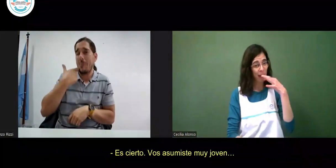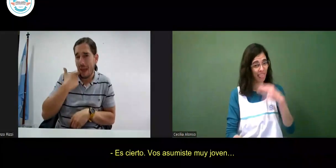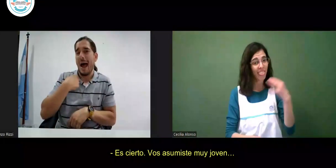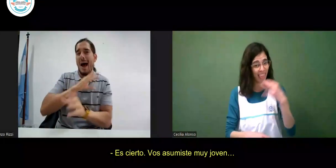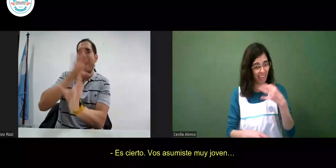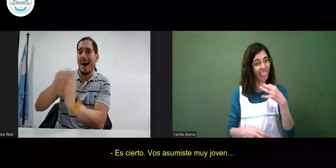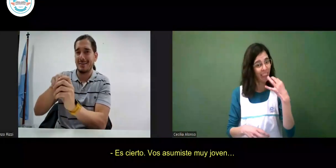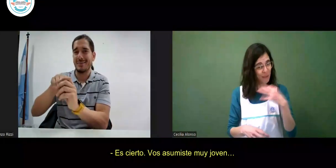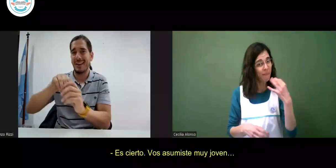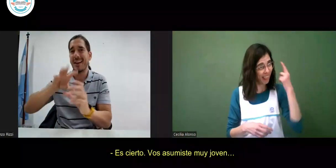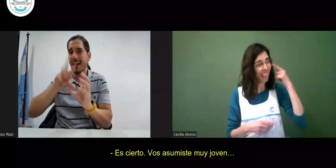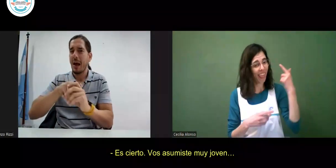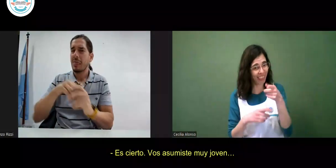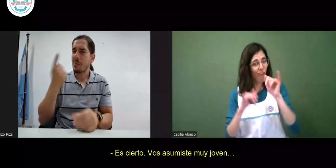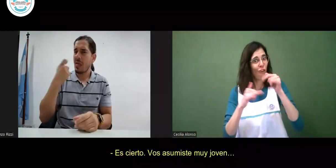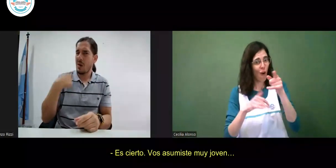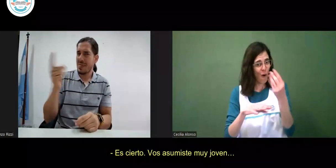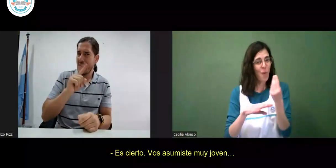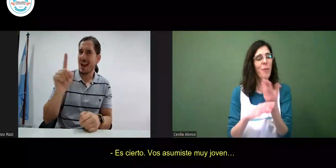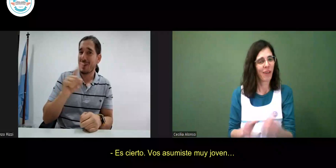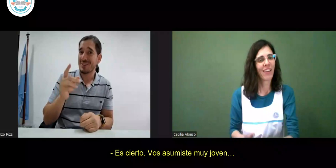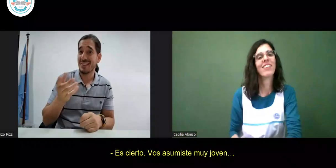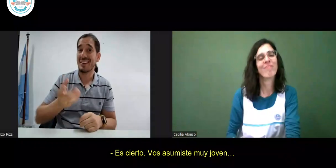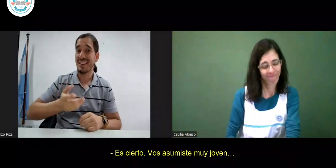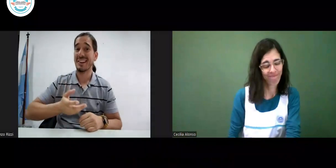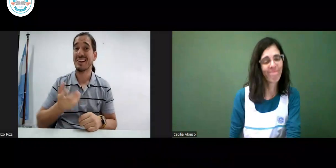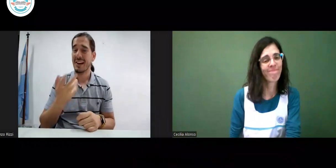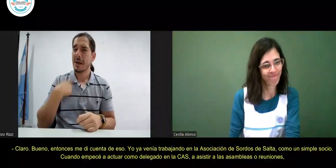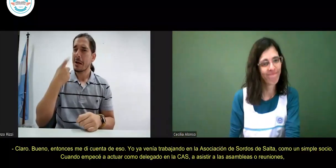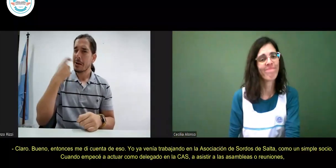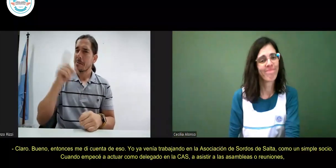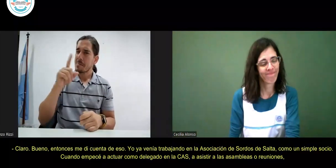participar? Es cierto, asumiste muy joven.